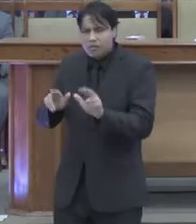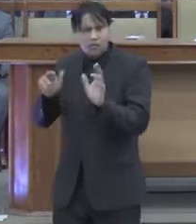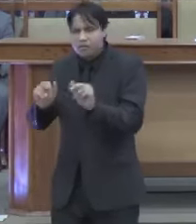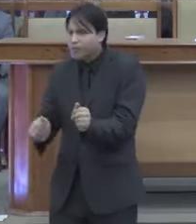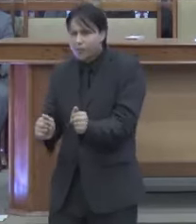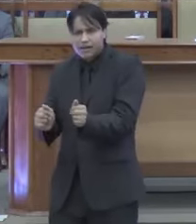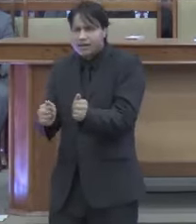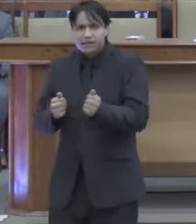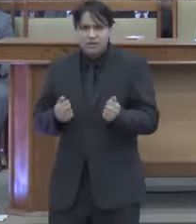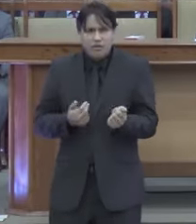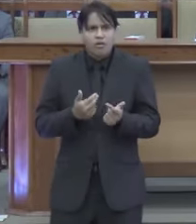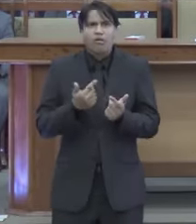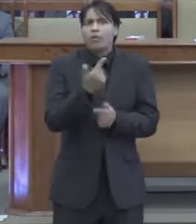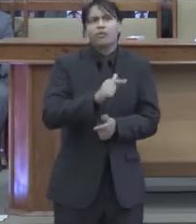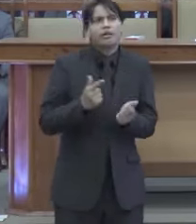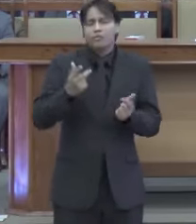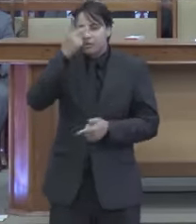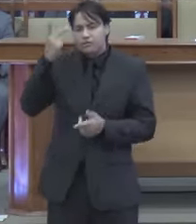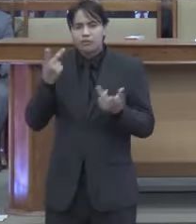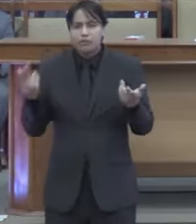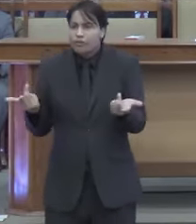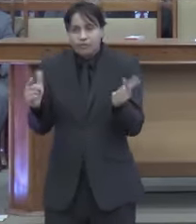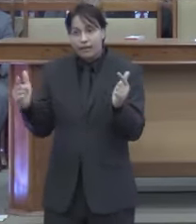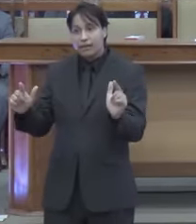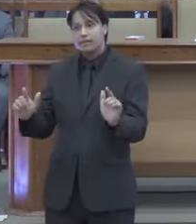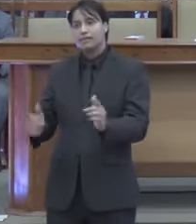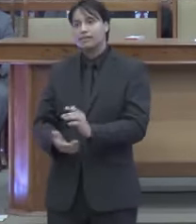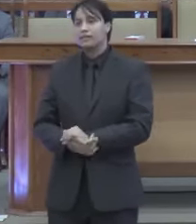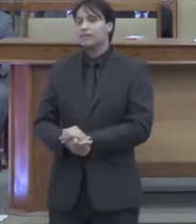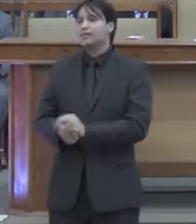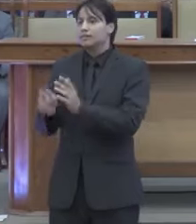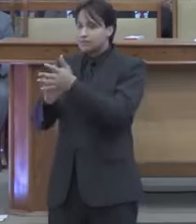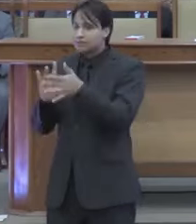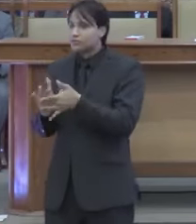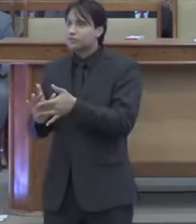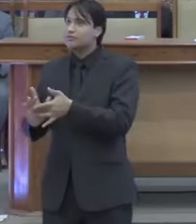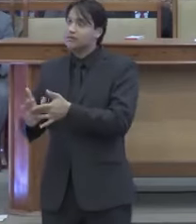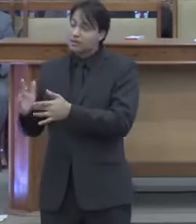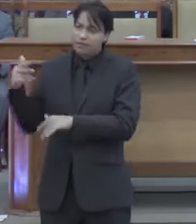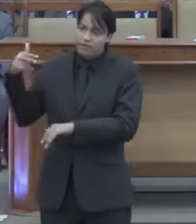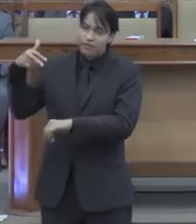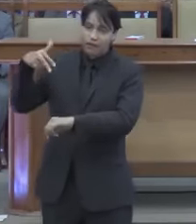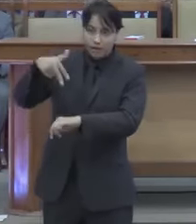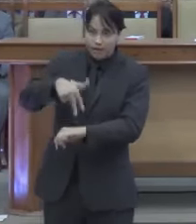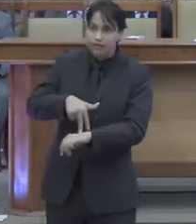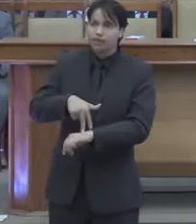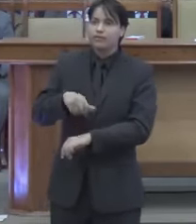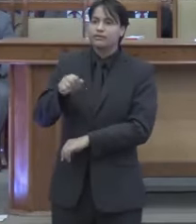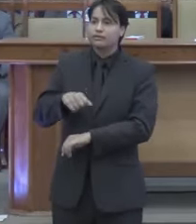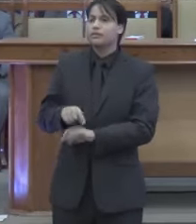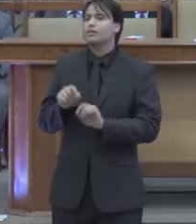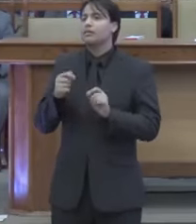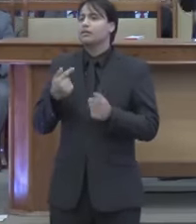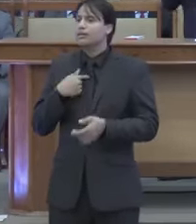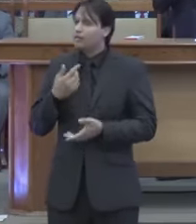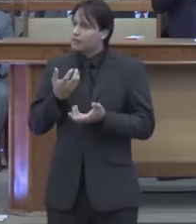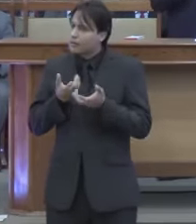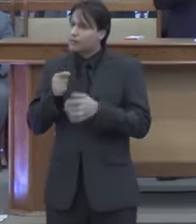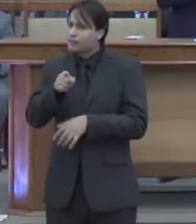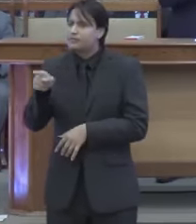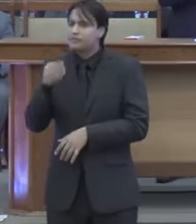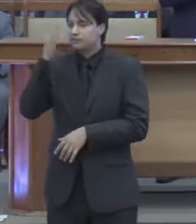nunca se viu isso. Porque, irmãos, olha para cá, o nosso Jesus, ele vem para nós. Eu quero que você entenda esta noite aqui. Eita,